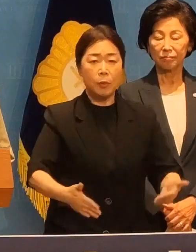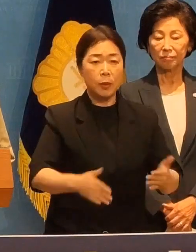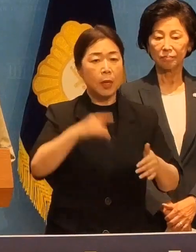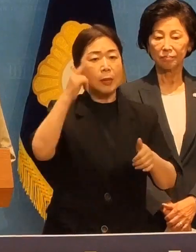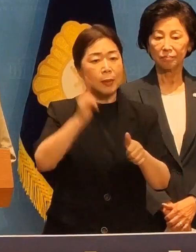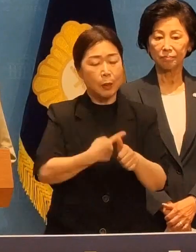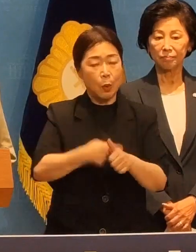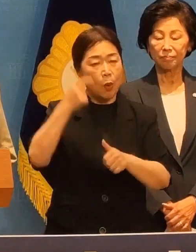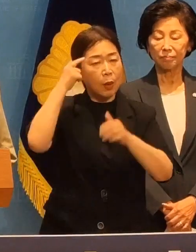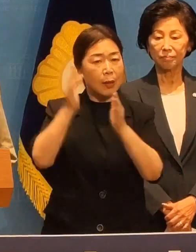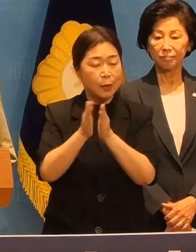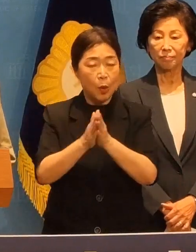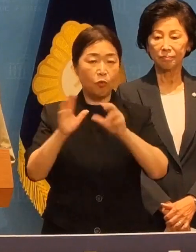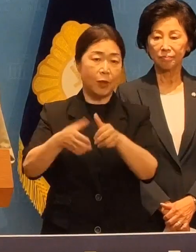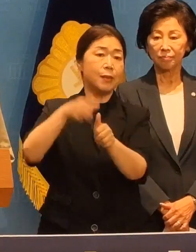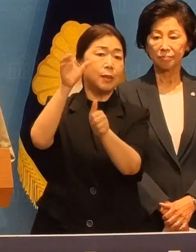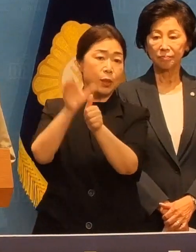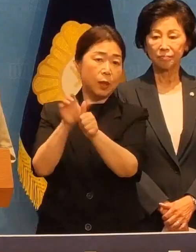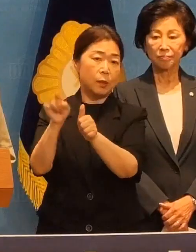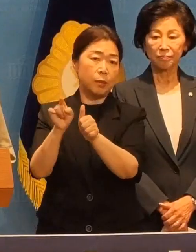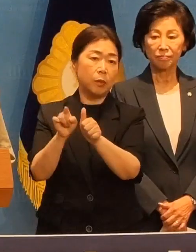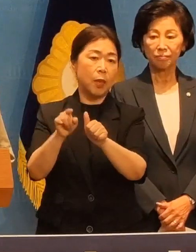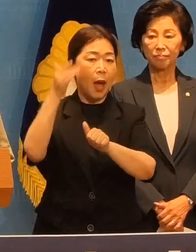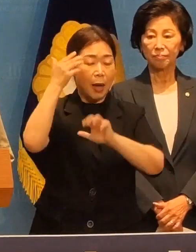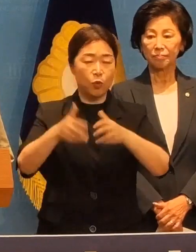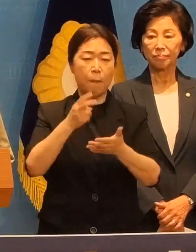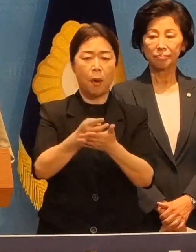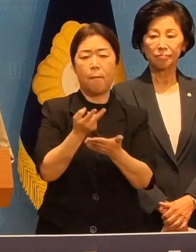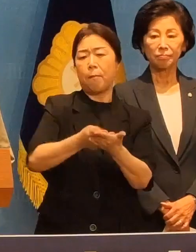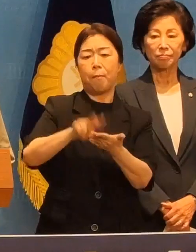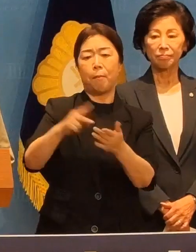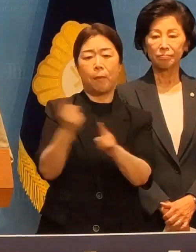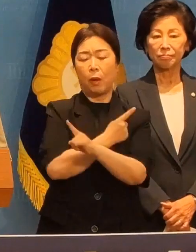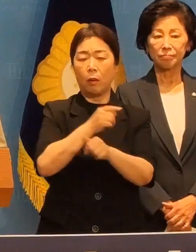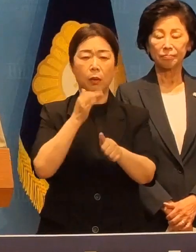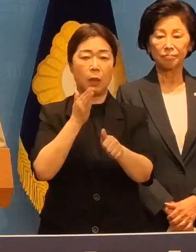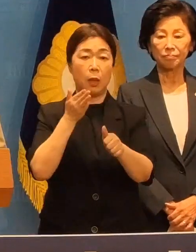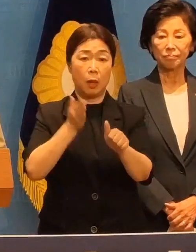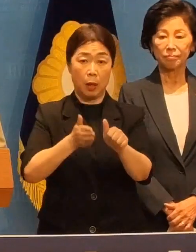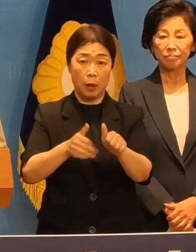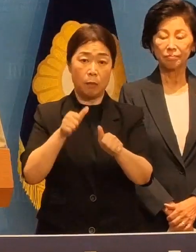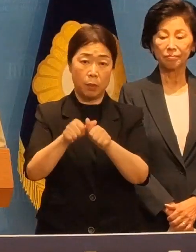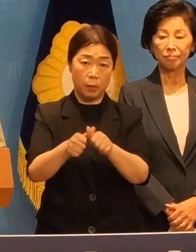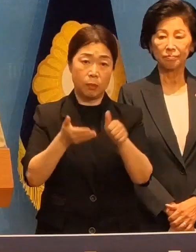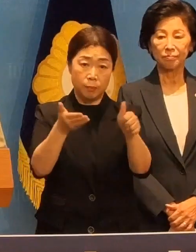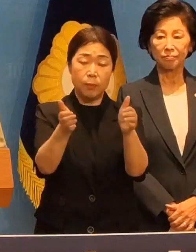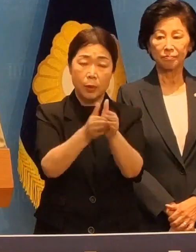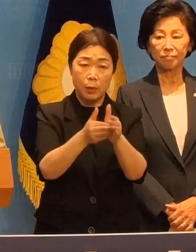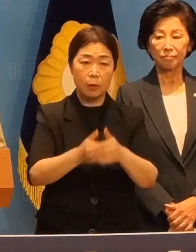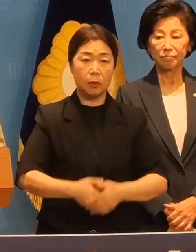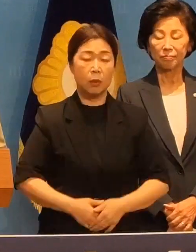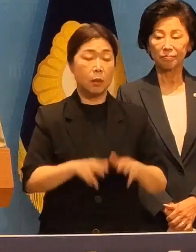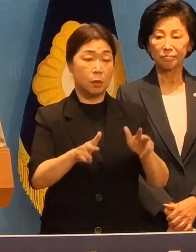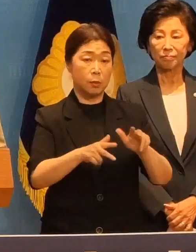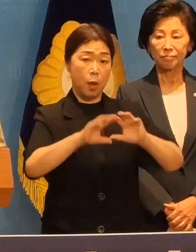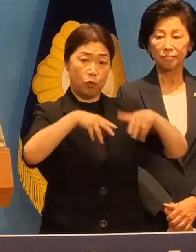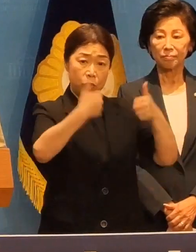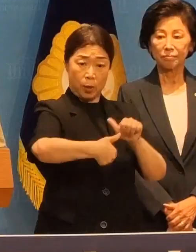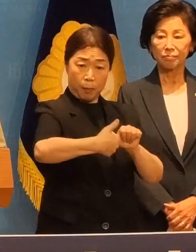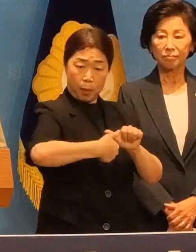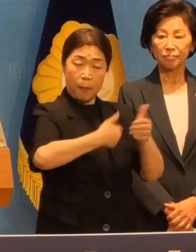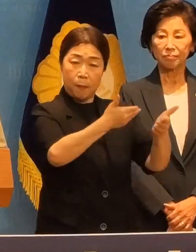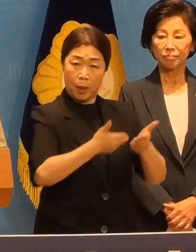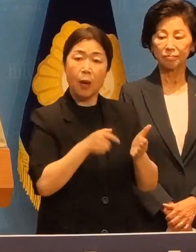있도록 국내법 정비를 권고했습니다. 이제 대한민국은 이러한